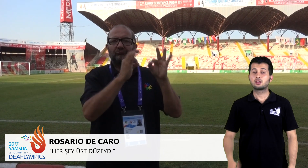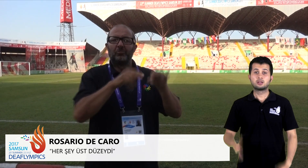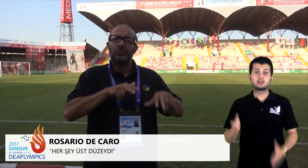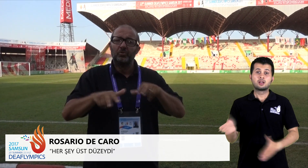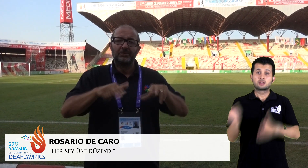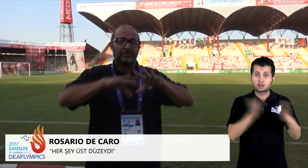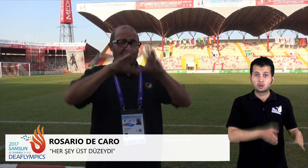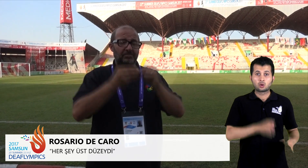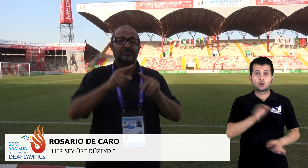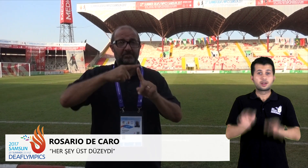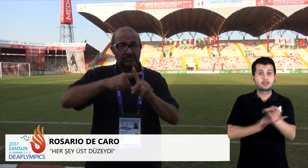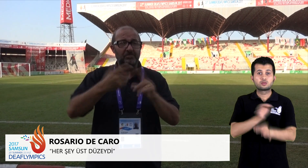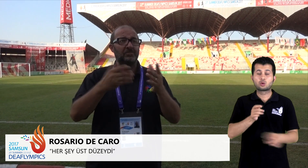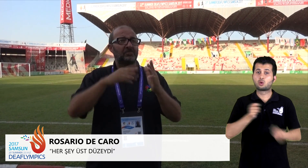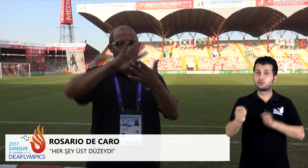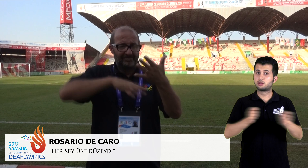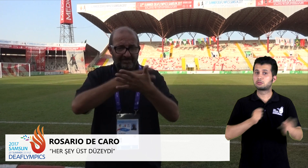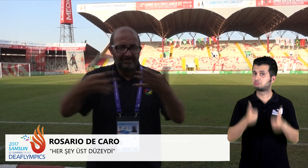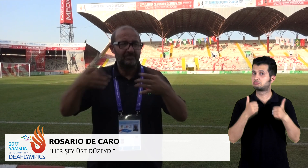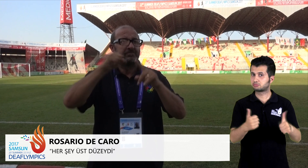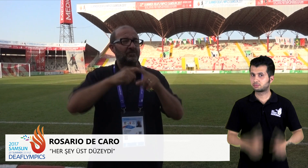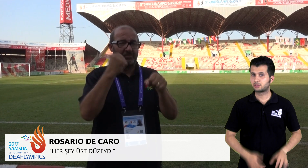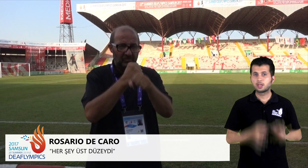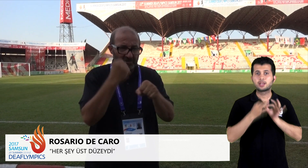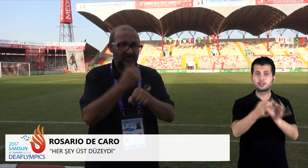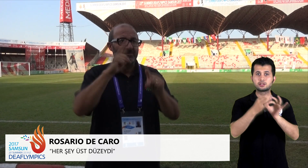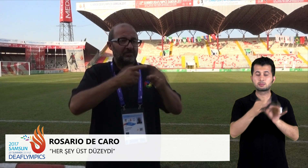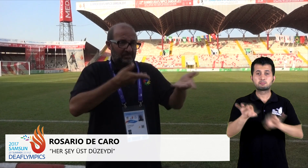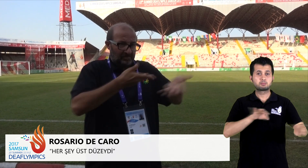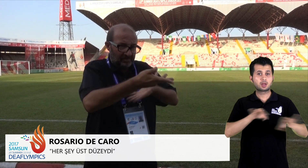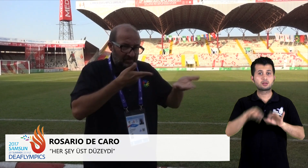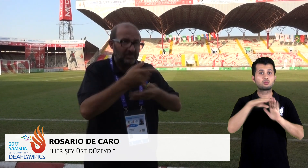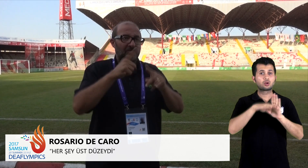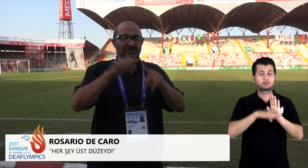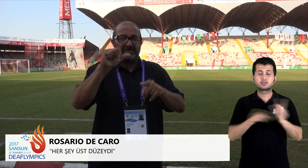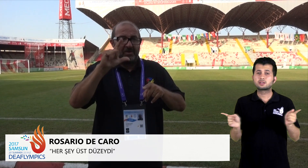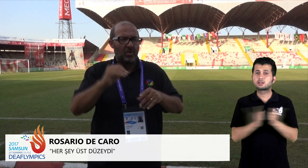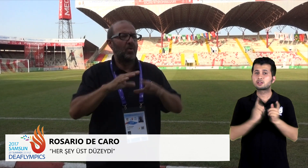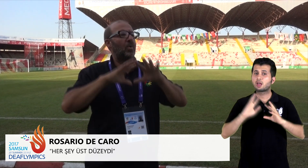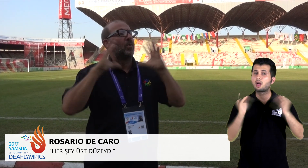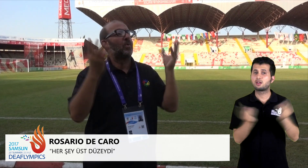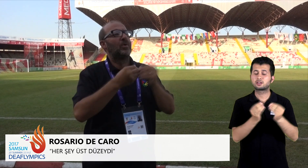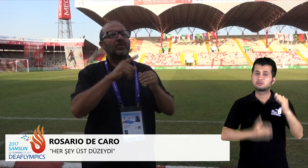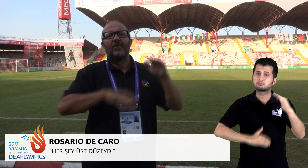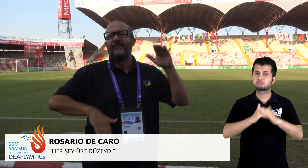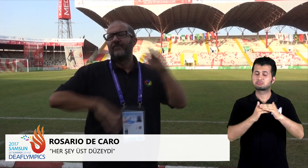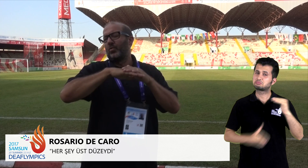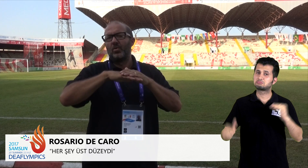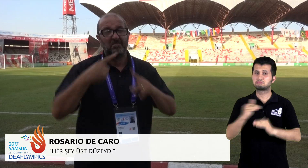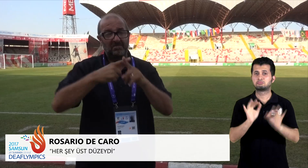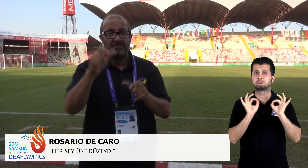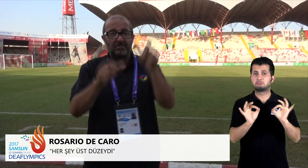Ayrıca organizasyonda koordinasyon çok iyiydi. İletişim, plan ve programlama, kısacası her şey üst düzeydeydi.